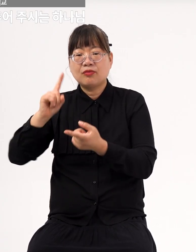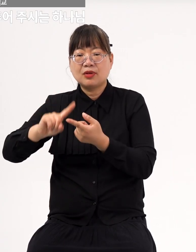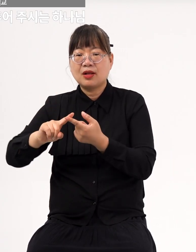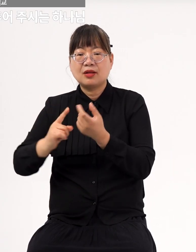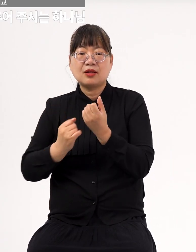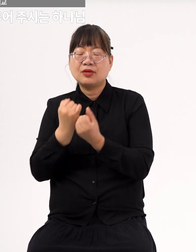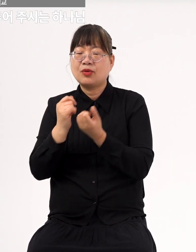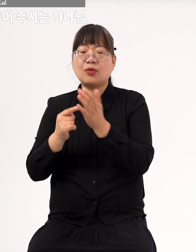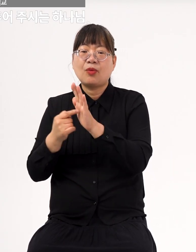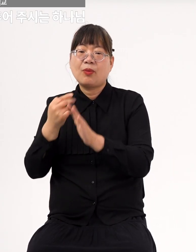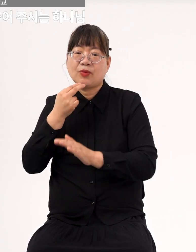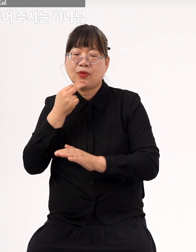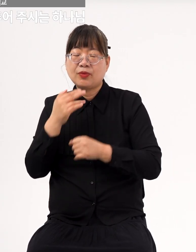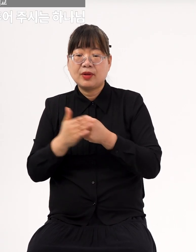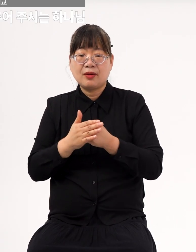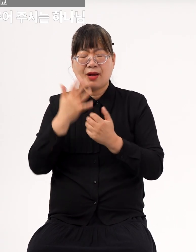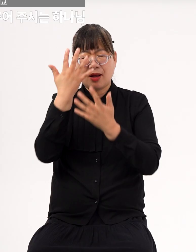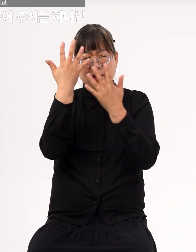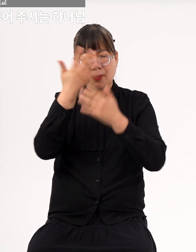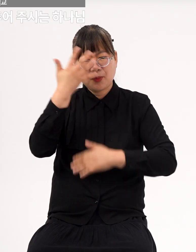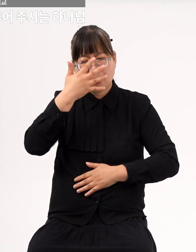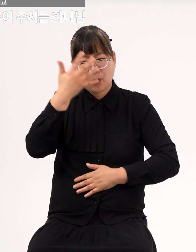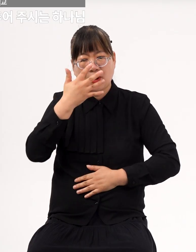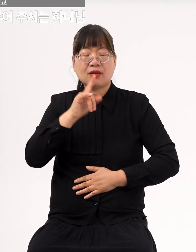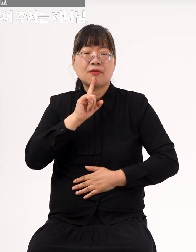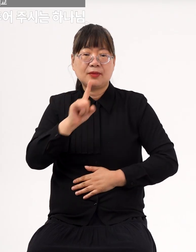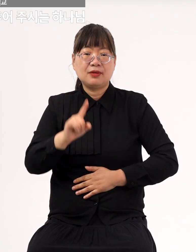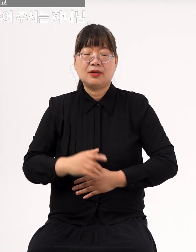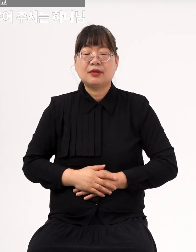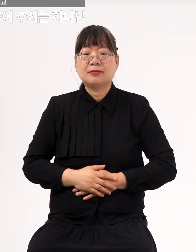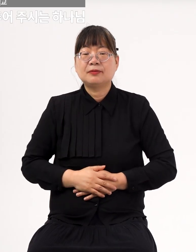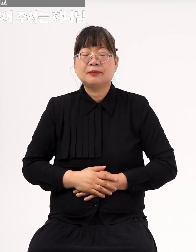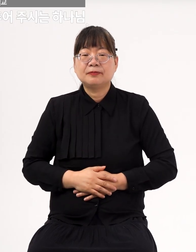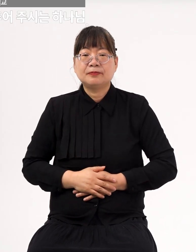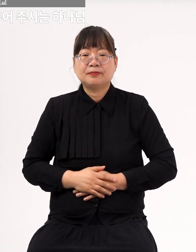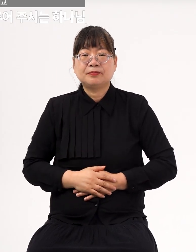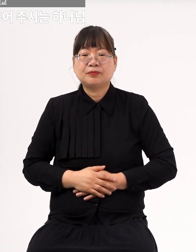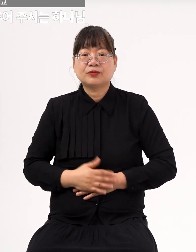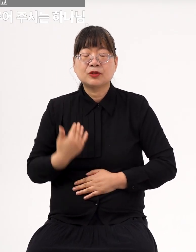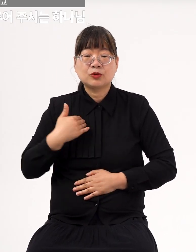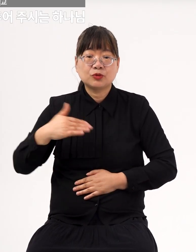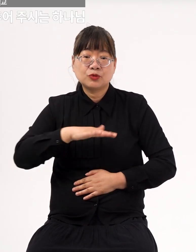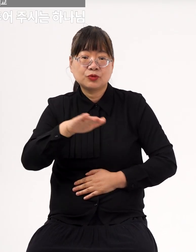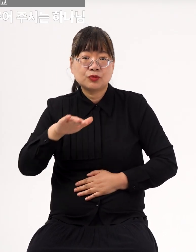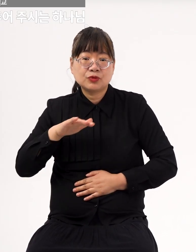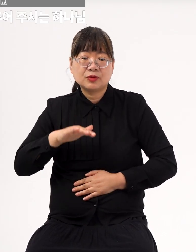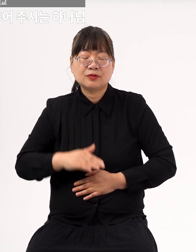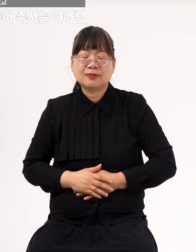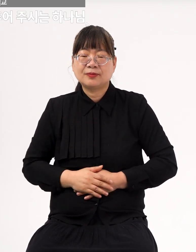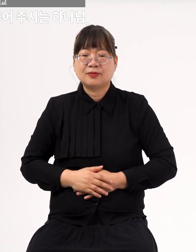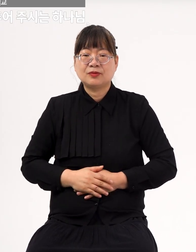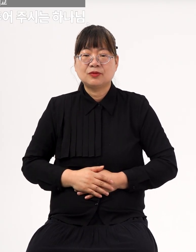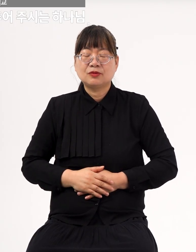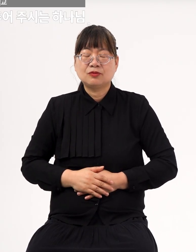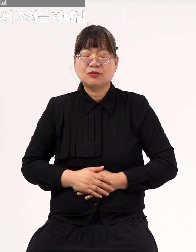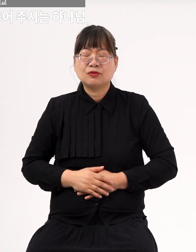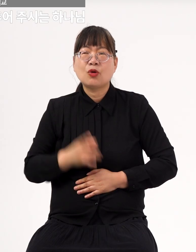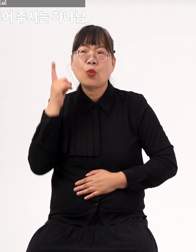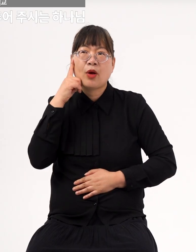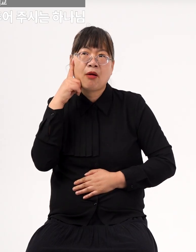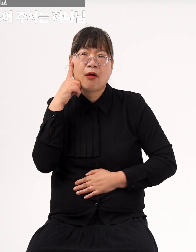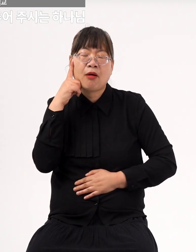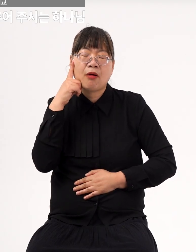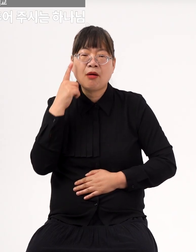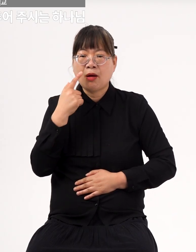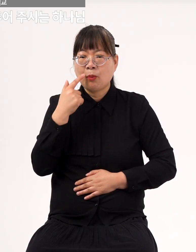그래서 모호하다라는 표현을 썼습니다. 그래서 우리는 왜 그랬을까?